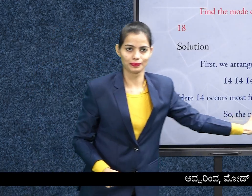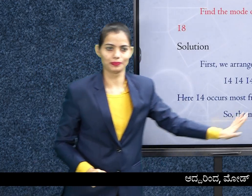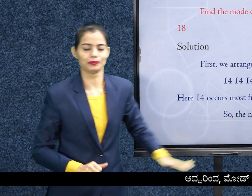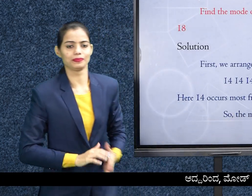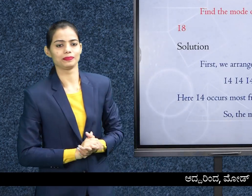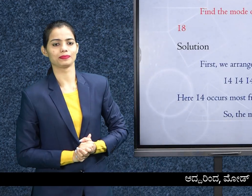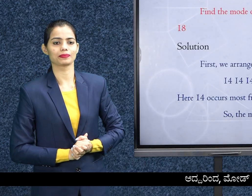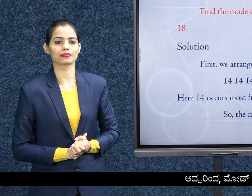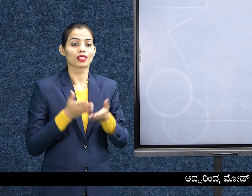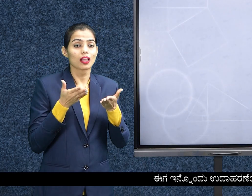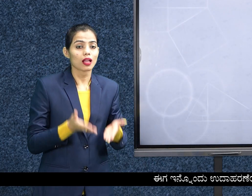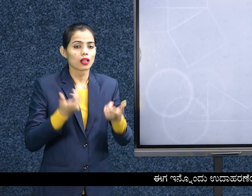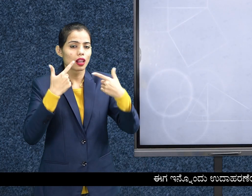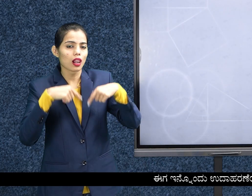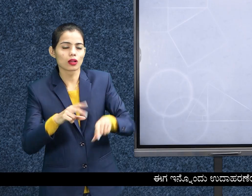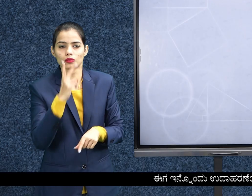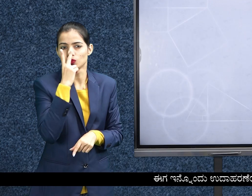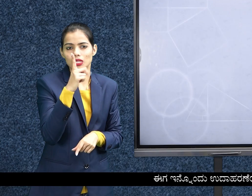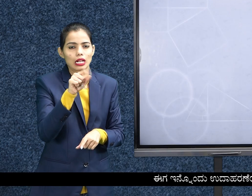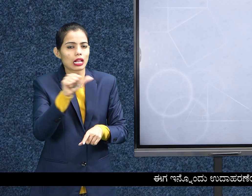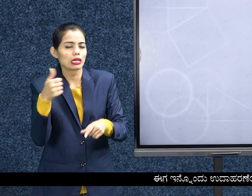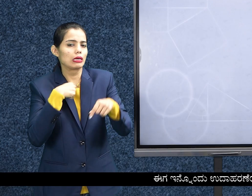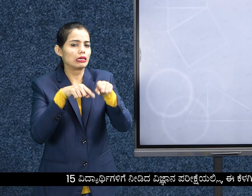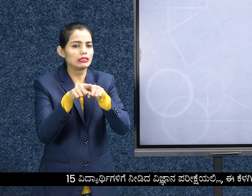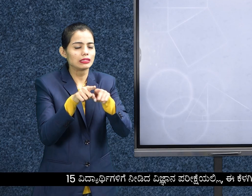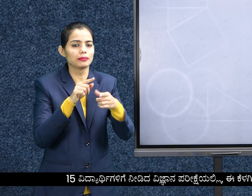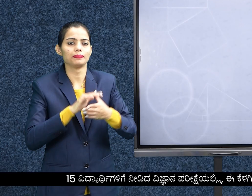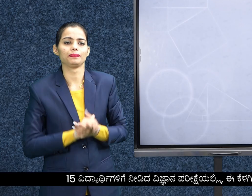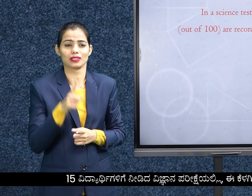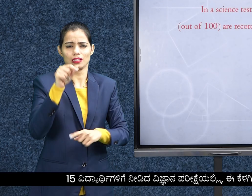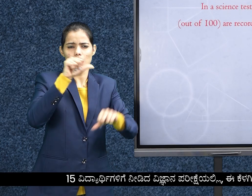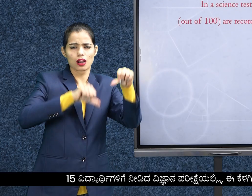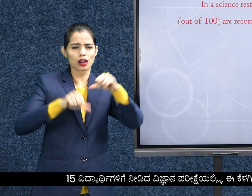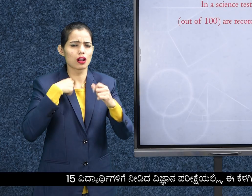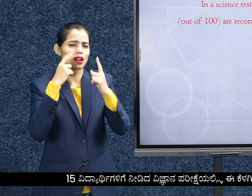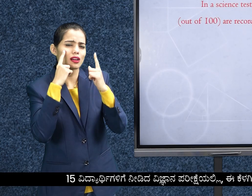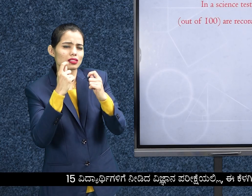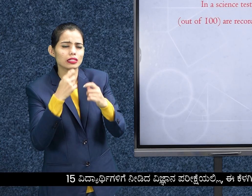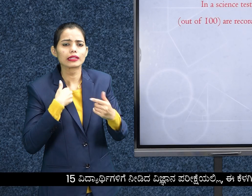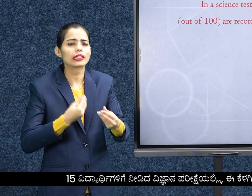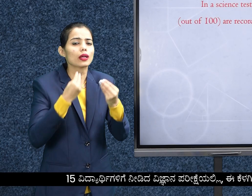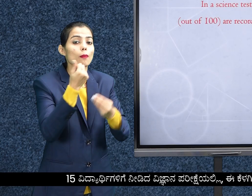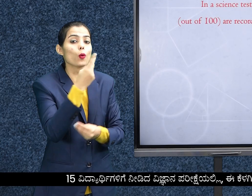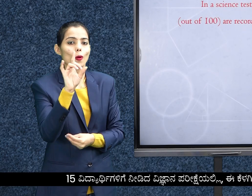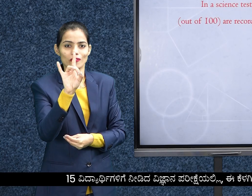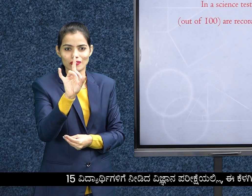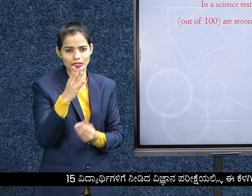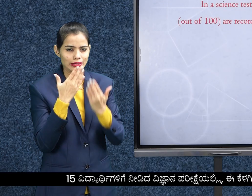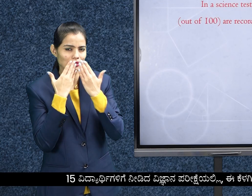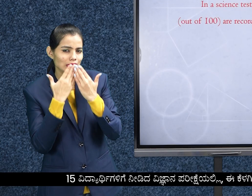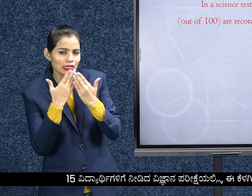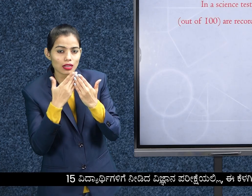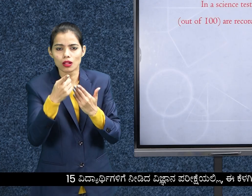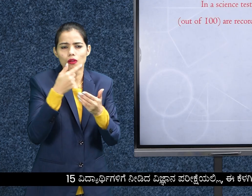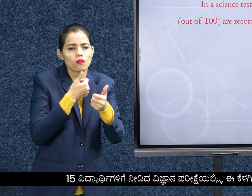ಆದ್ರಿಂದ ಮೋಡ್ 14 ಆಗಿದೆ. ಈಗ ಇನ್ನೊಂದು ಉದಾಹರಣೆಯನ್ನ ನೋಡೋಣ. 15 ವಿದ್ಯಾರ್ಥಿಗಳಿಗೆ ನೀಡಿದ ವಿಜ್ಞಾನ ಪರೀಕ್ಷೆಯಲ್ಲಿ ಈ ಕೆಳಗಿನ